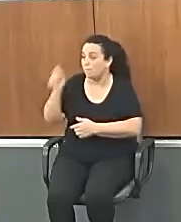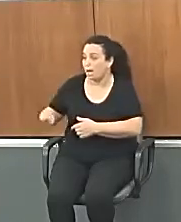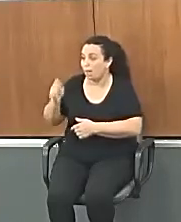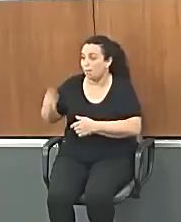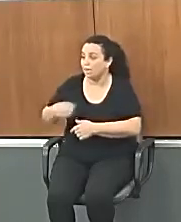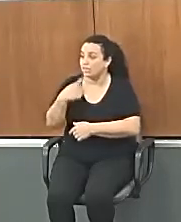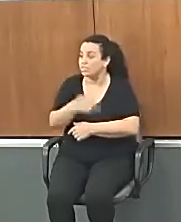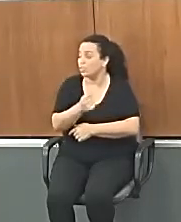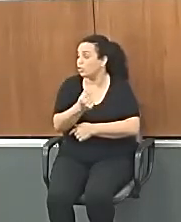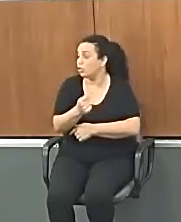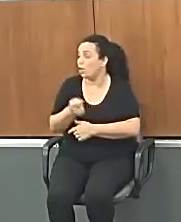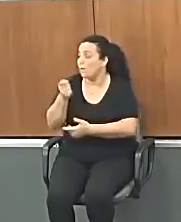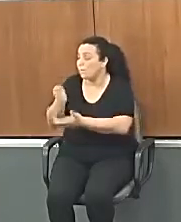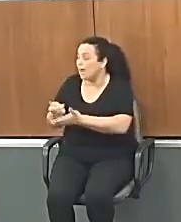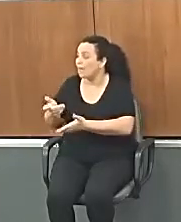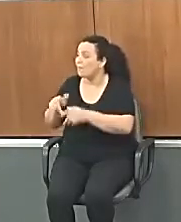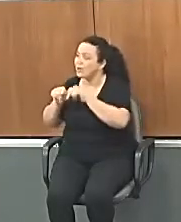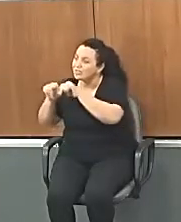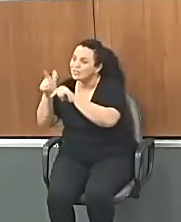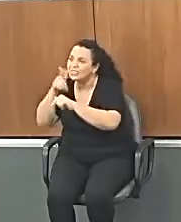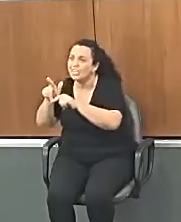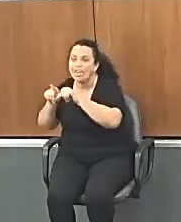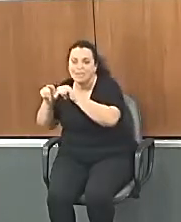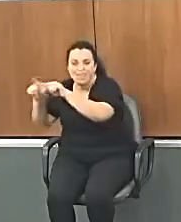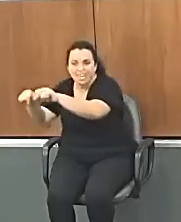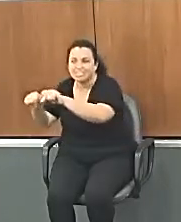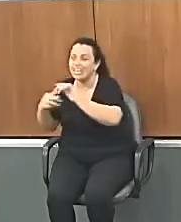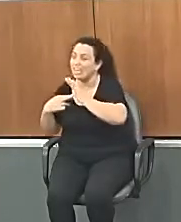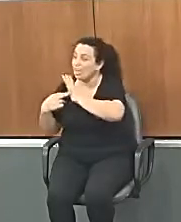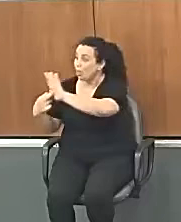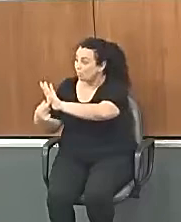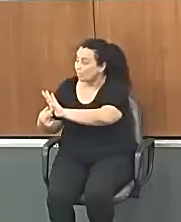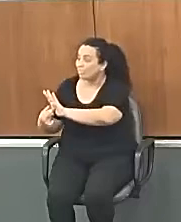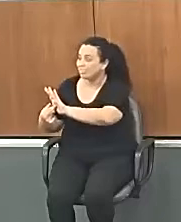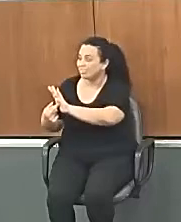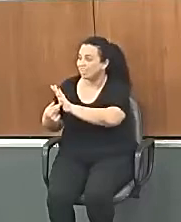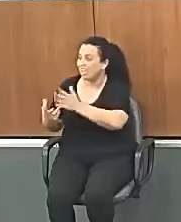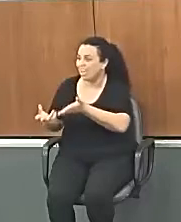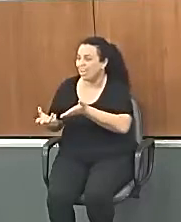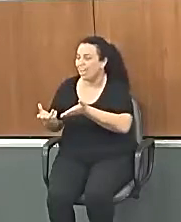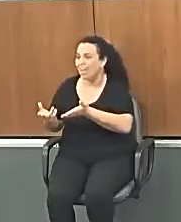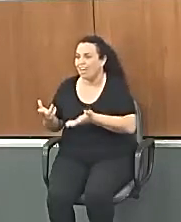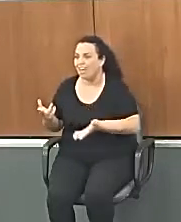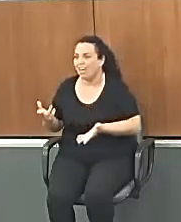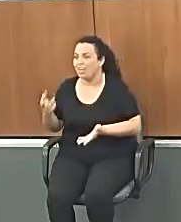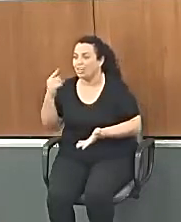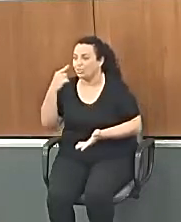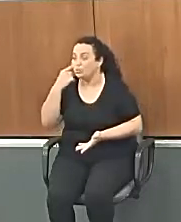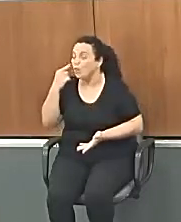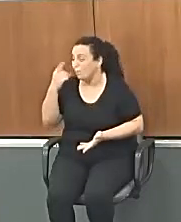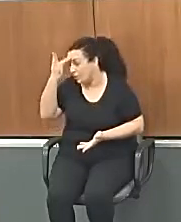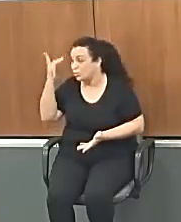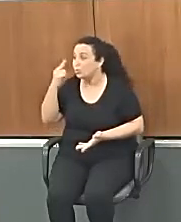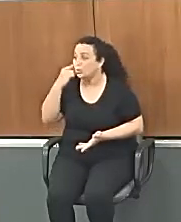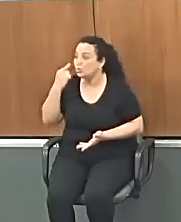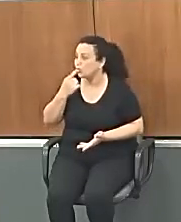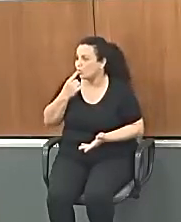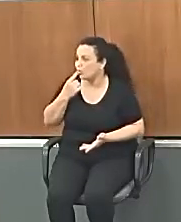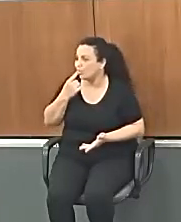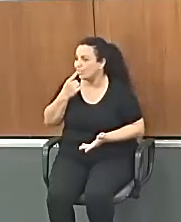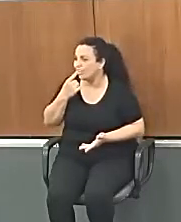viajar para conseguir é representar a a surdez é a pessoa surda